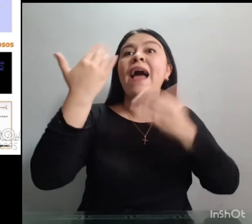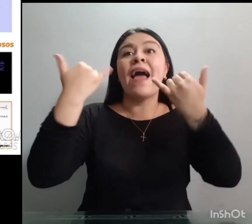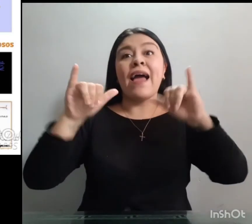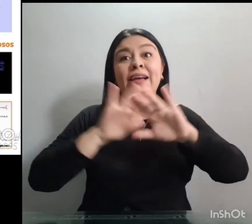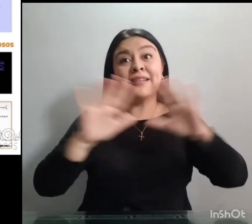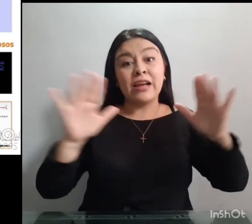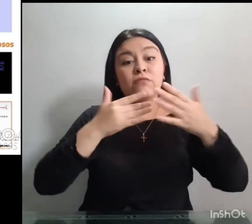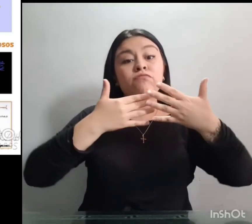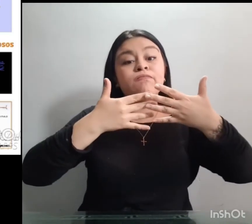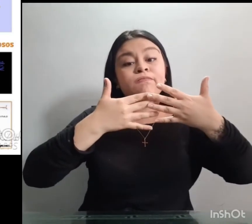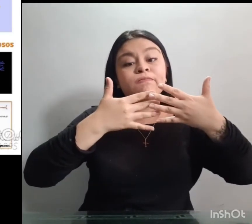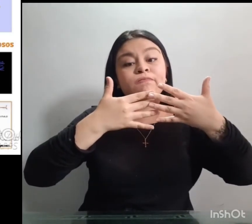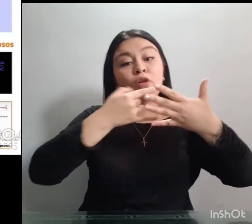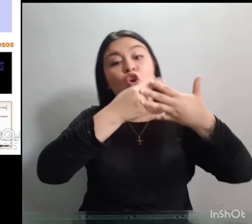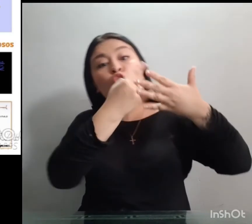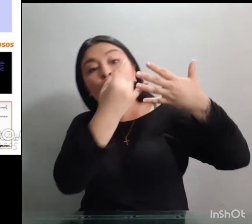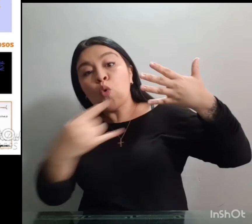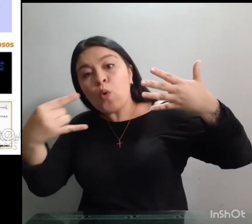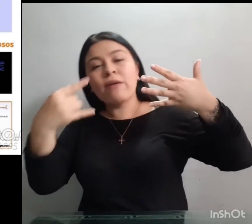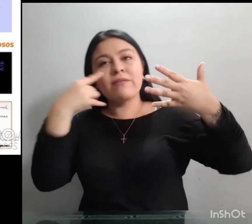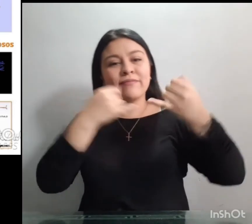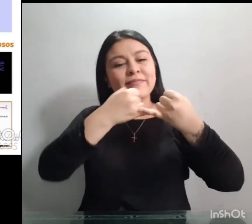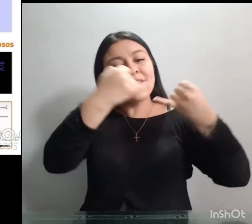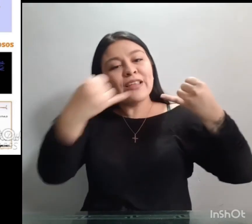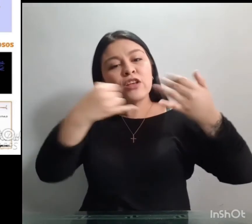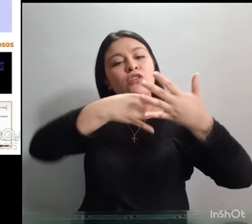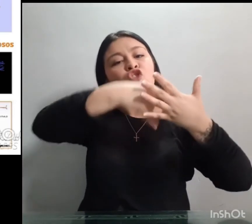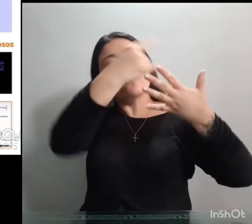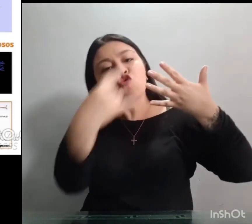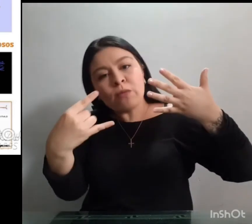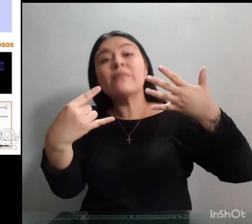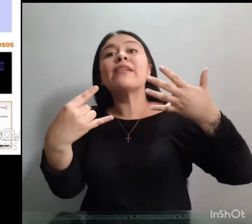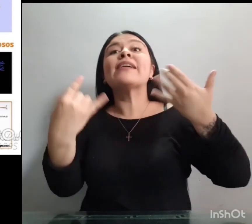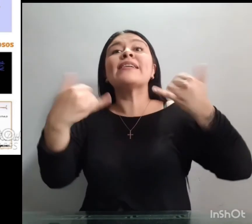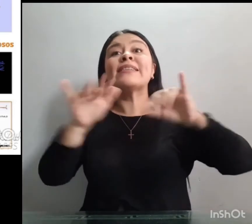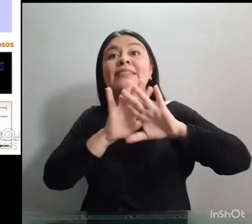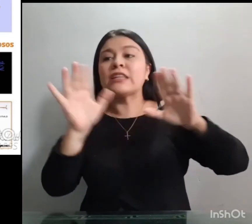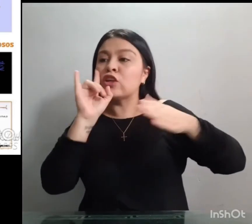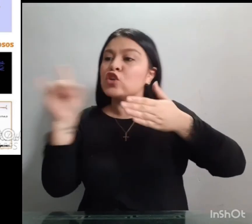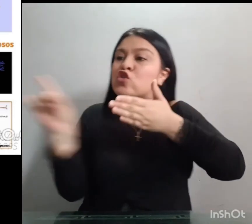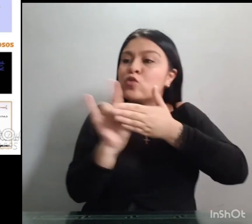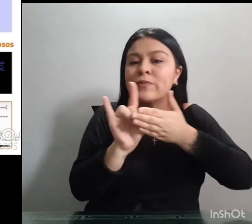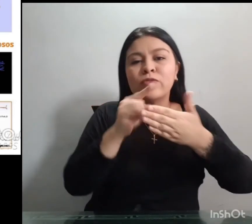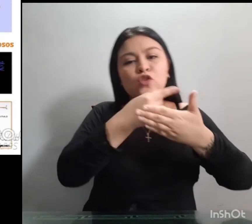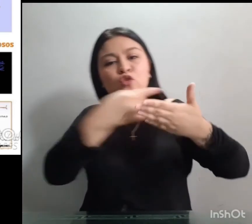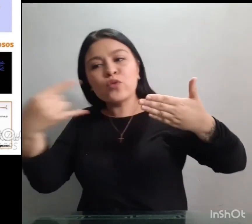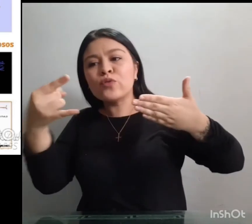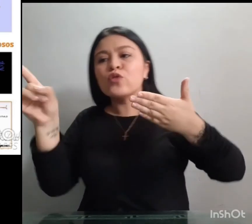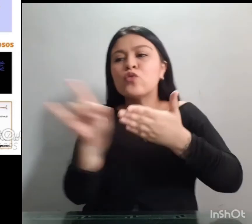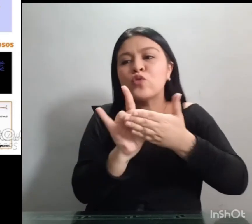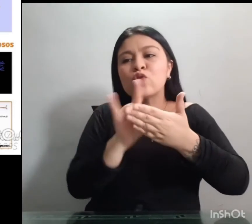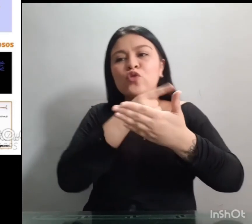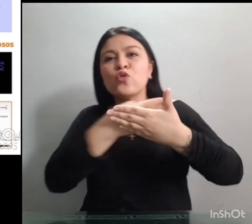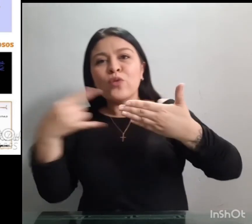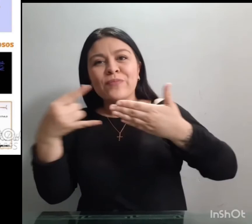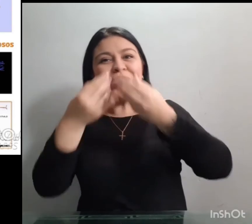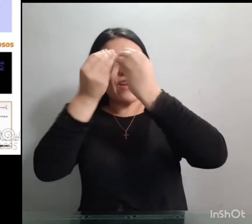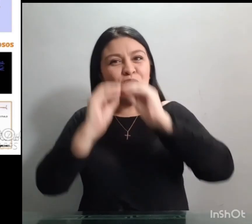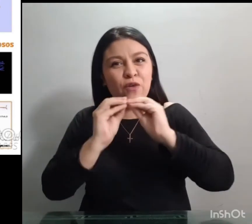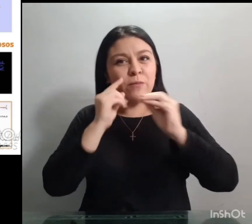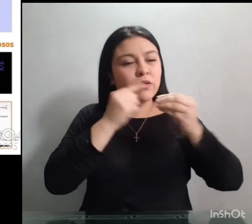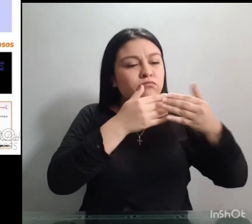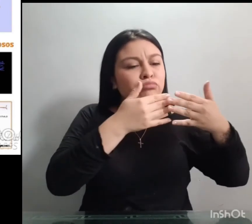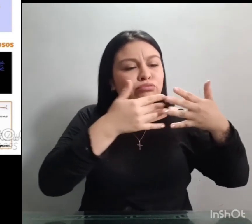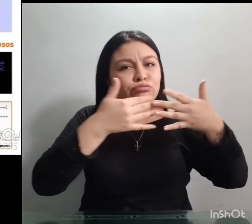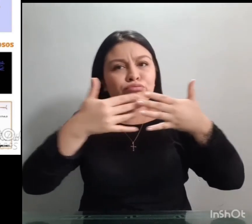soma, luego por el axón se lo transmite a la siguiente neurona y así sucesivamente, como